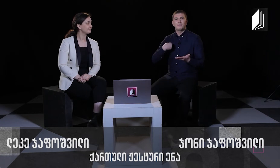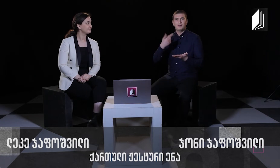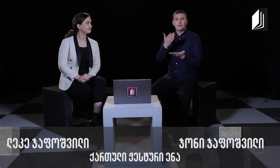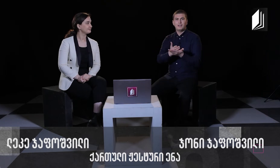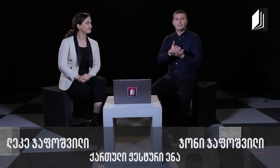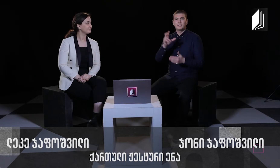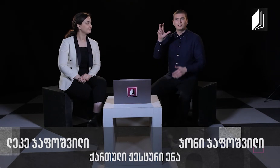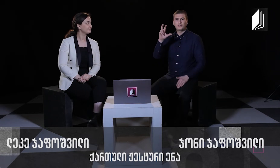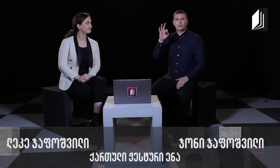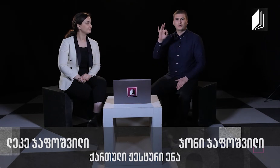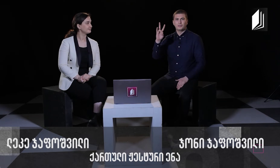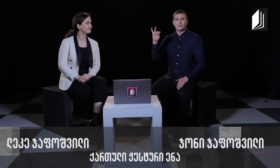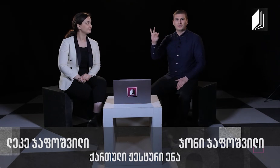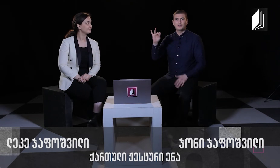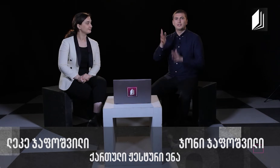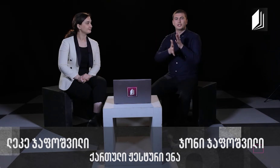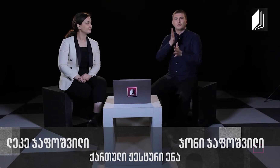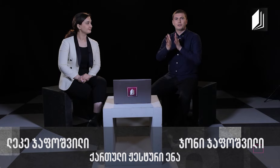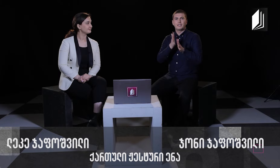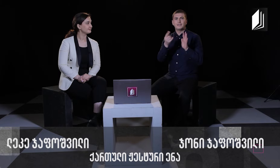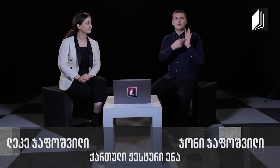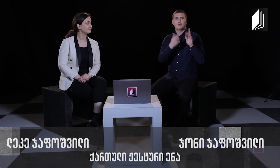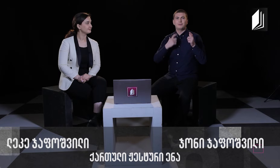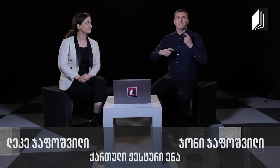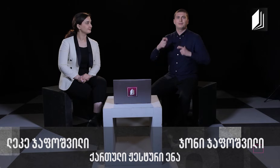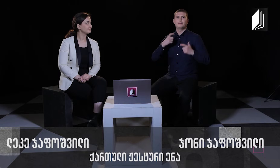მე ვარ ჯონი, შესტური ენის მასწავლებელი.